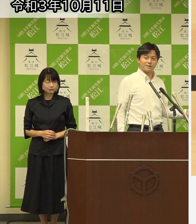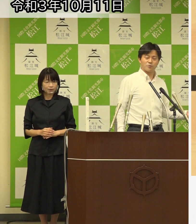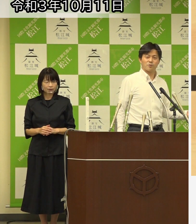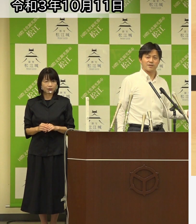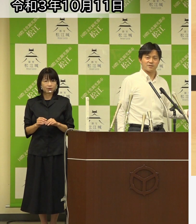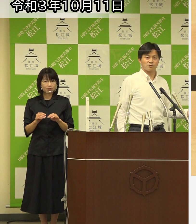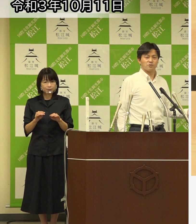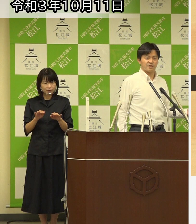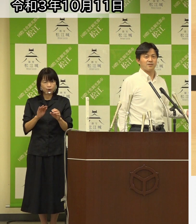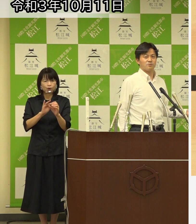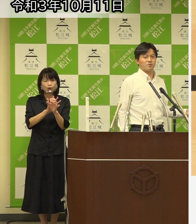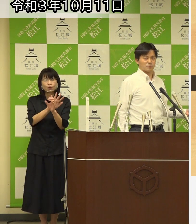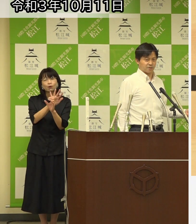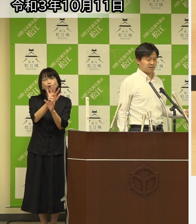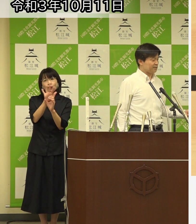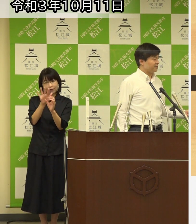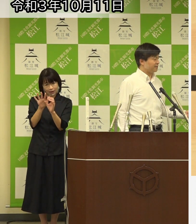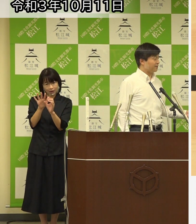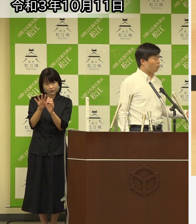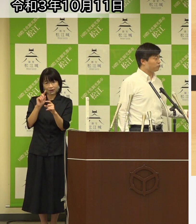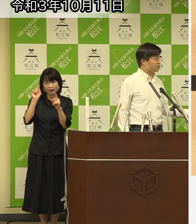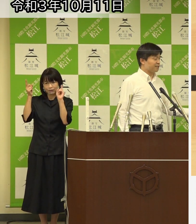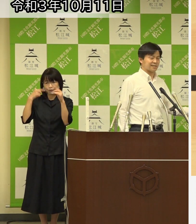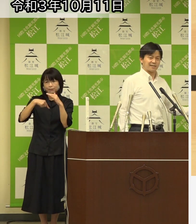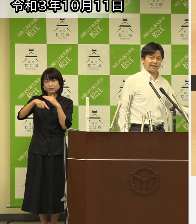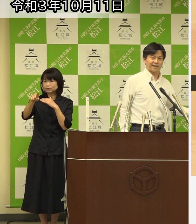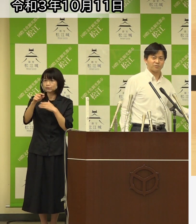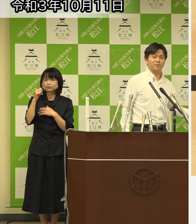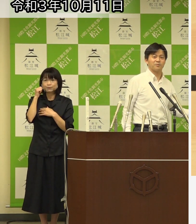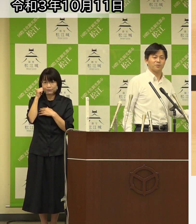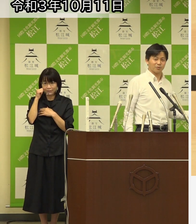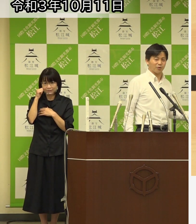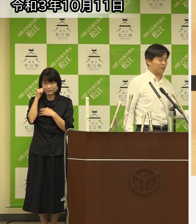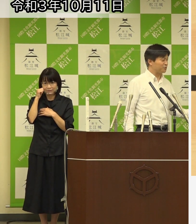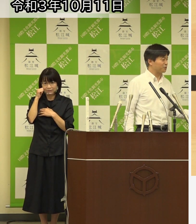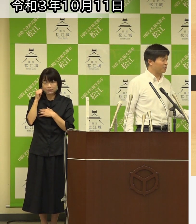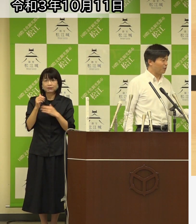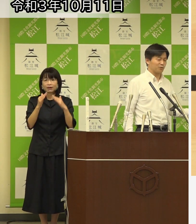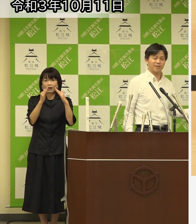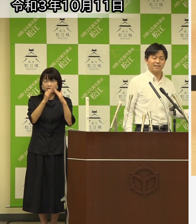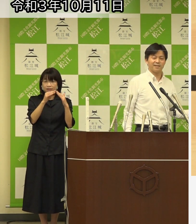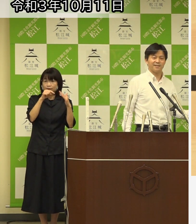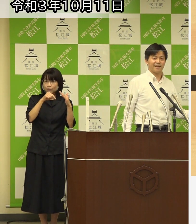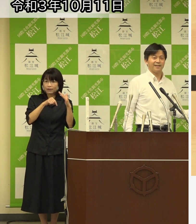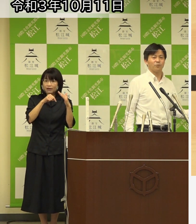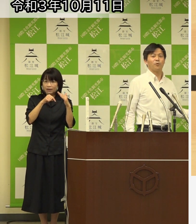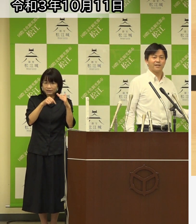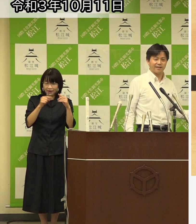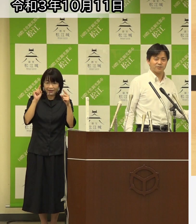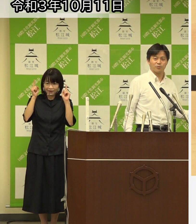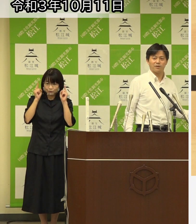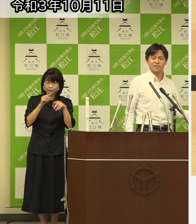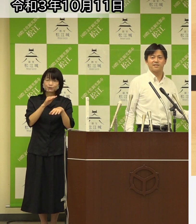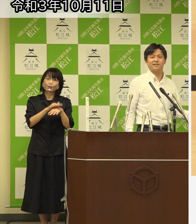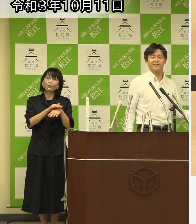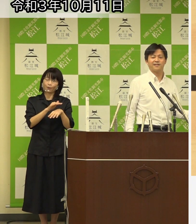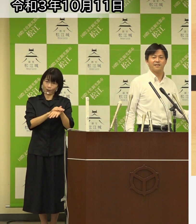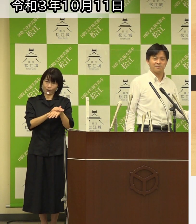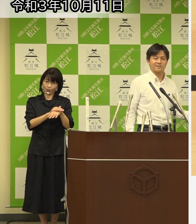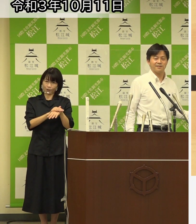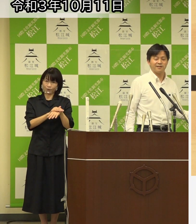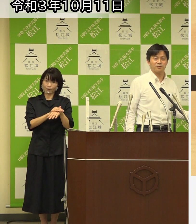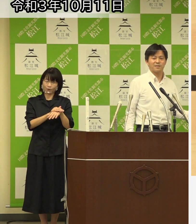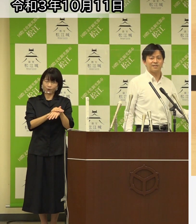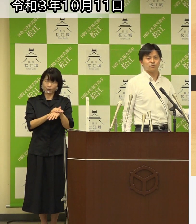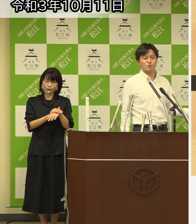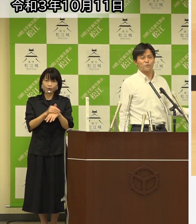なかなかコロナで外に出にくいときに、お家でですね遊べるものということを具体的な動画で紹介をさせていただ